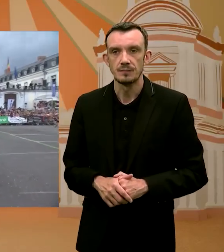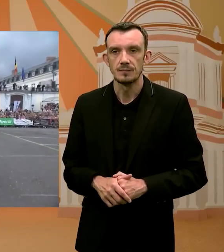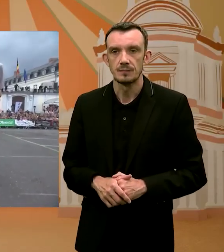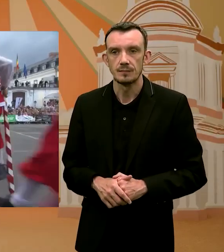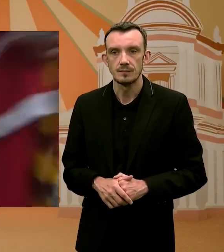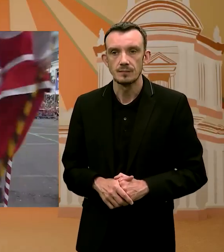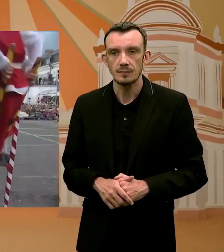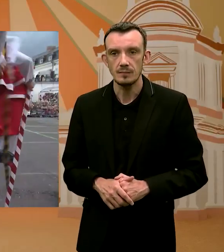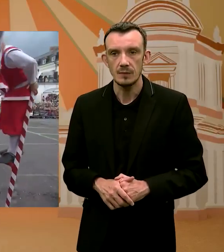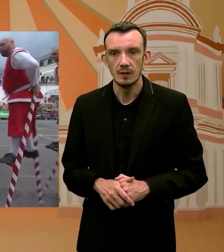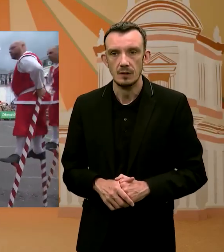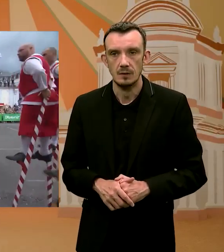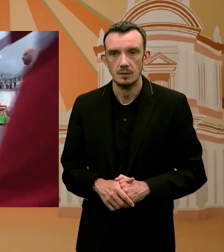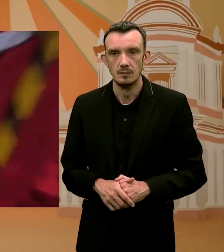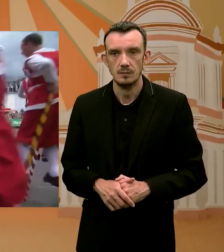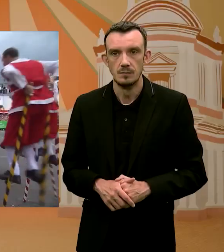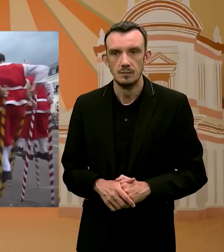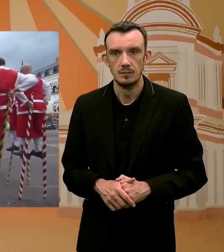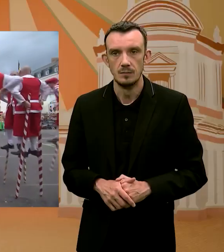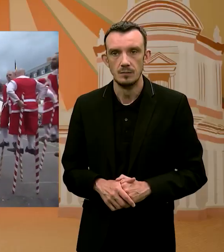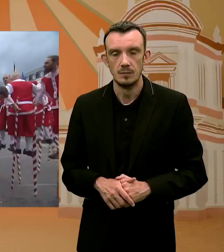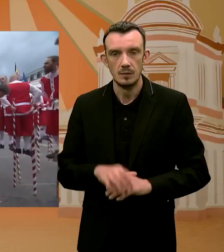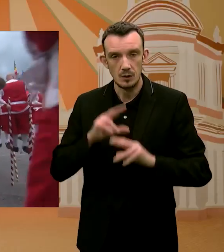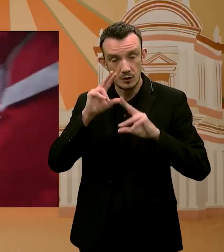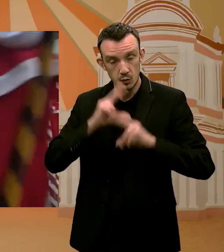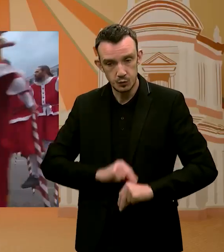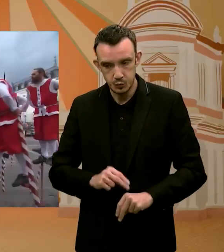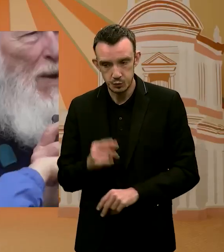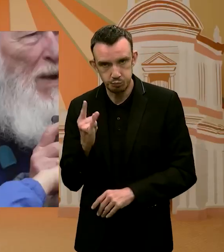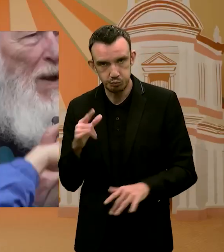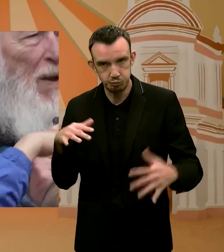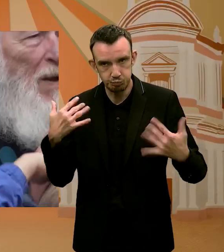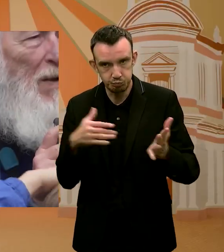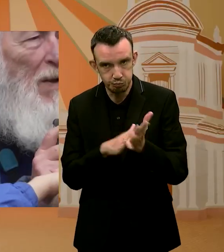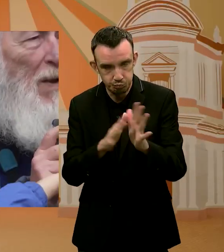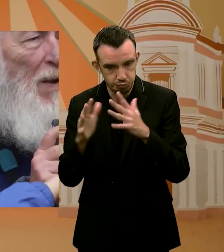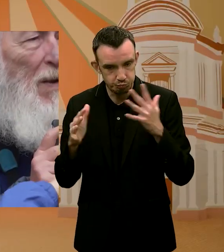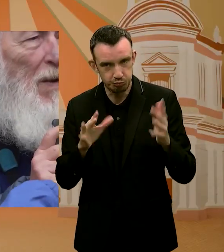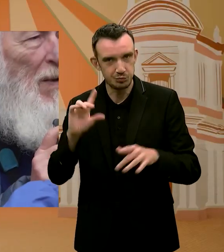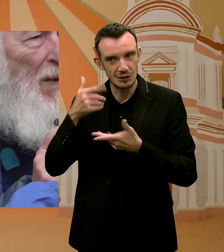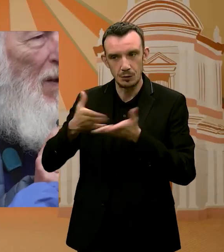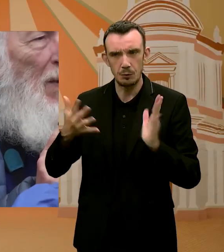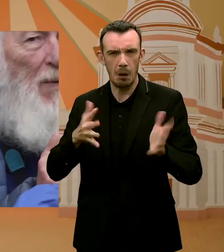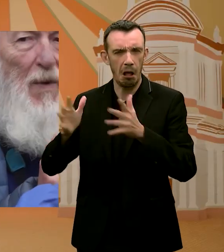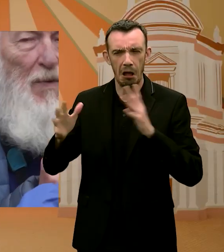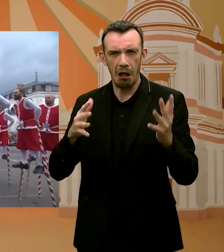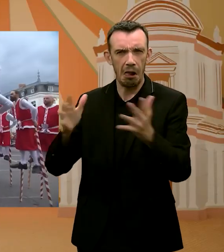de Sambre, il est en difficulté. Non. Voilà, les Mélans arrivent. Il s'en est fallu de peu. Les Mélans sont venus à la rescousse. Là,